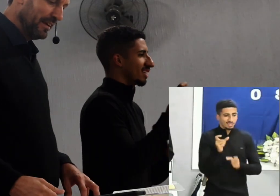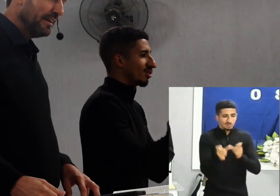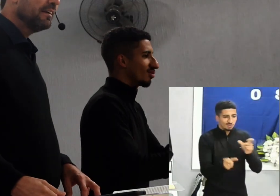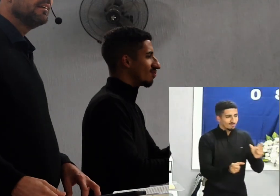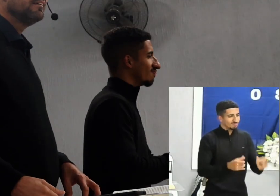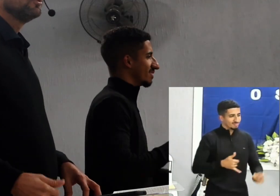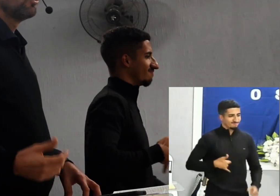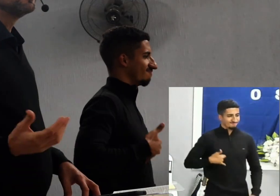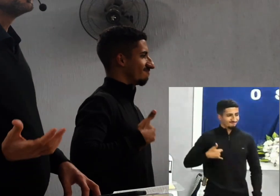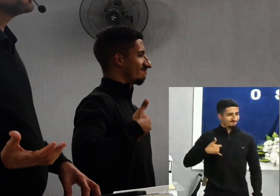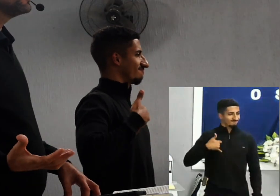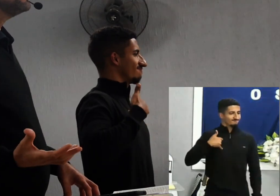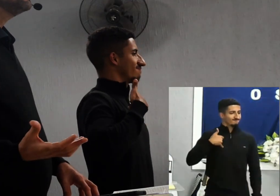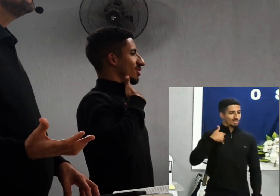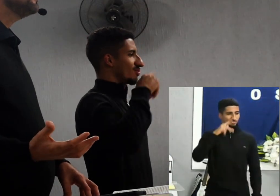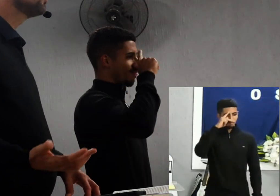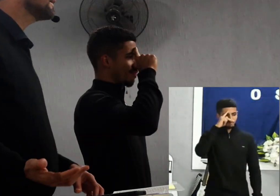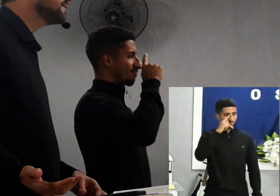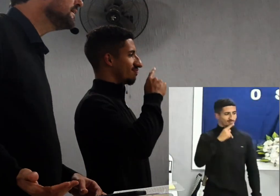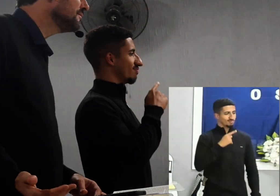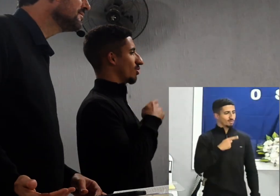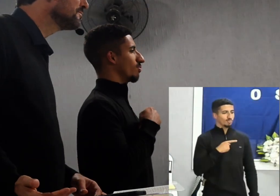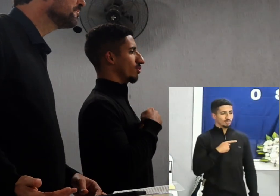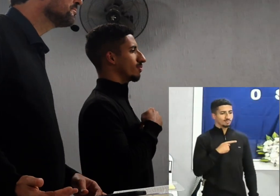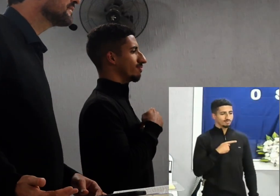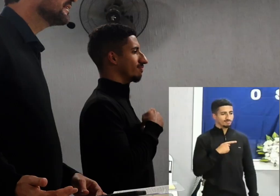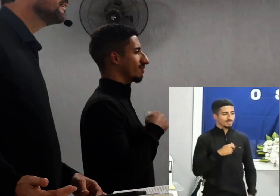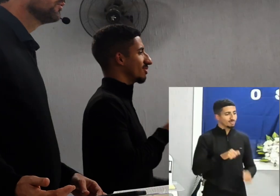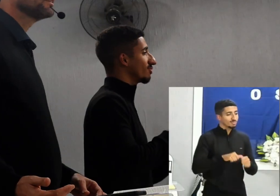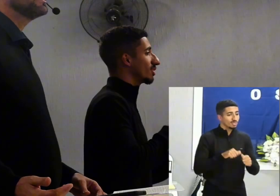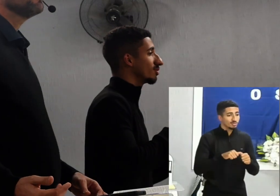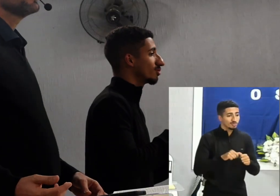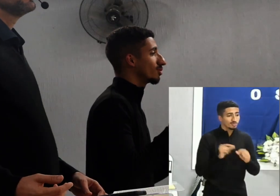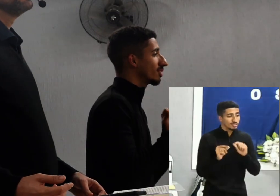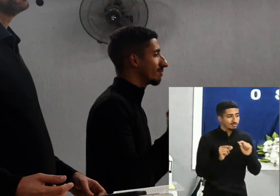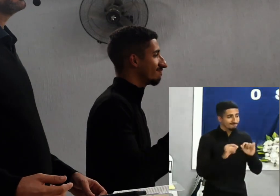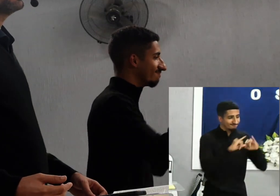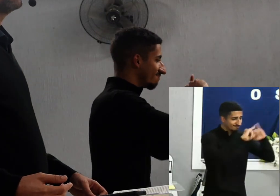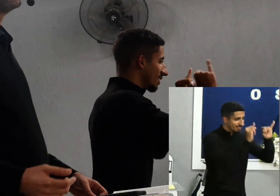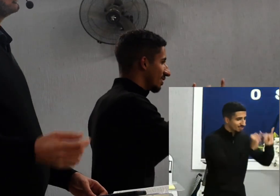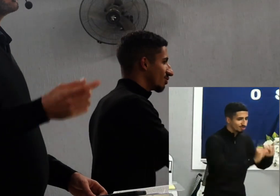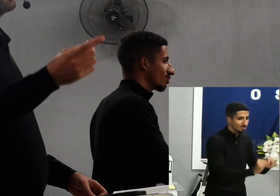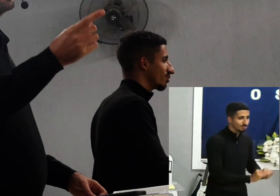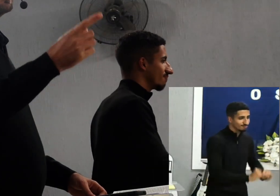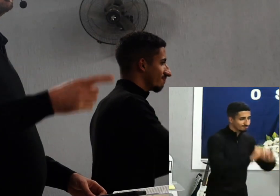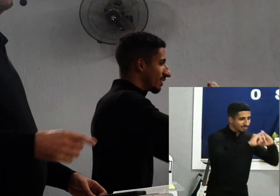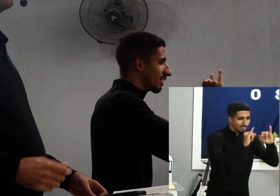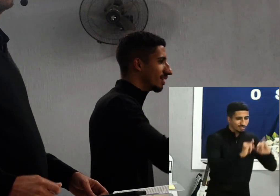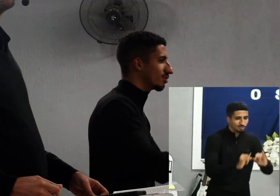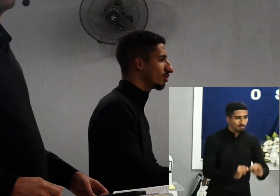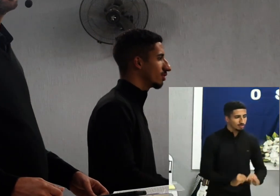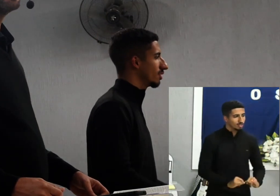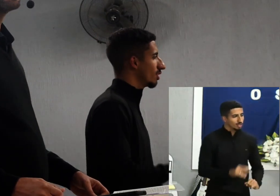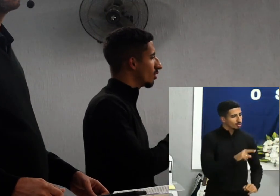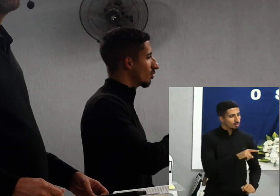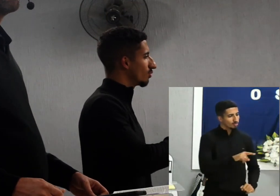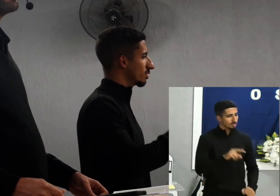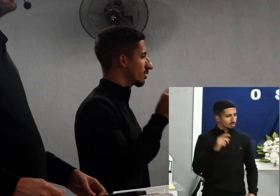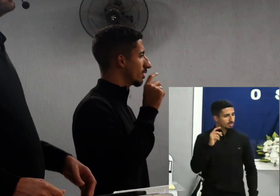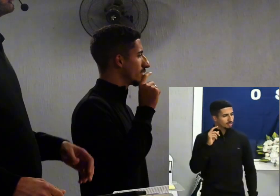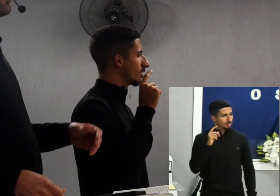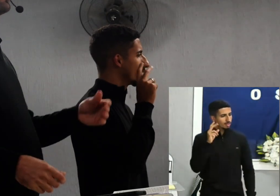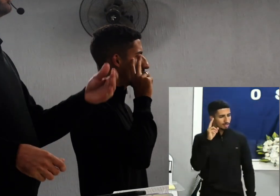humano. E o nome disso é idolatria. Você se lembra do que está lá em Êxodo